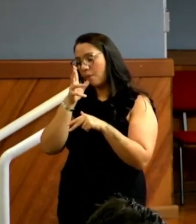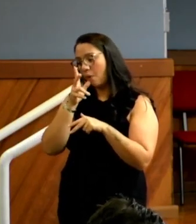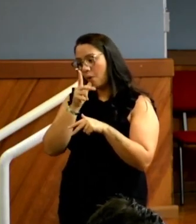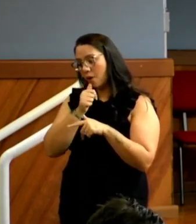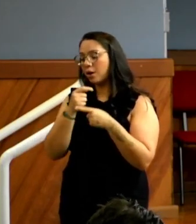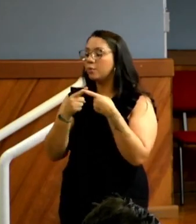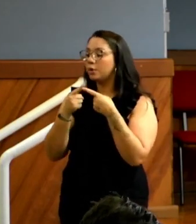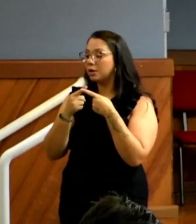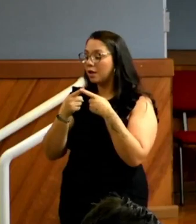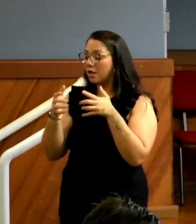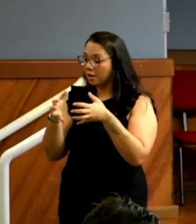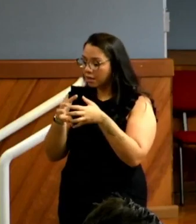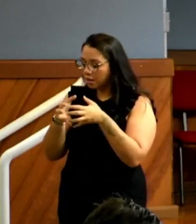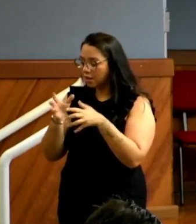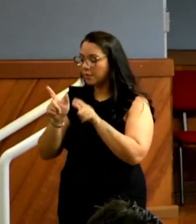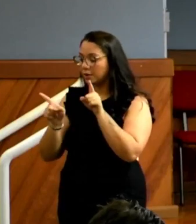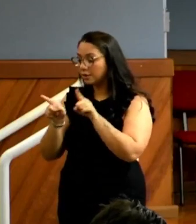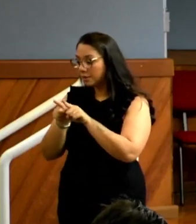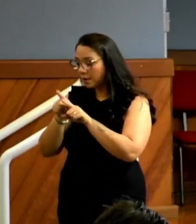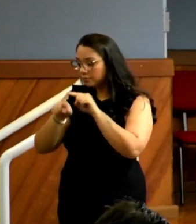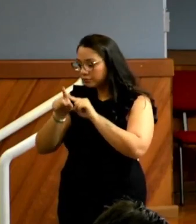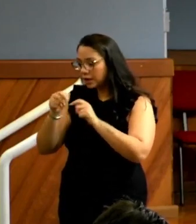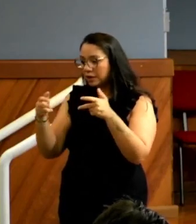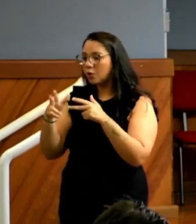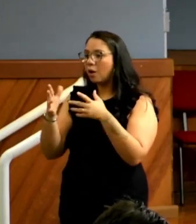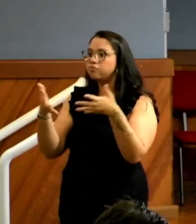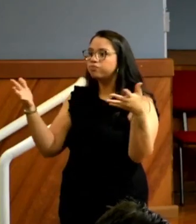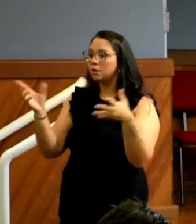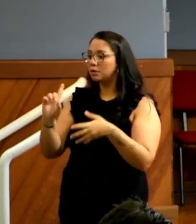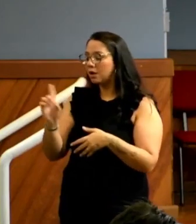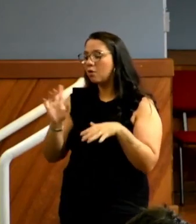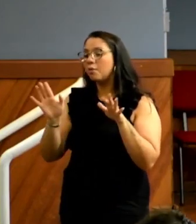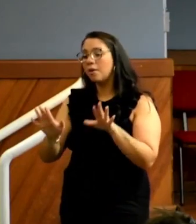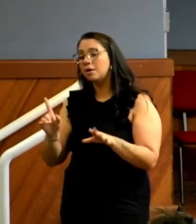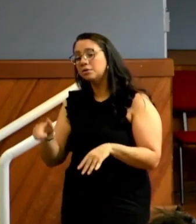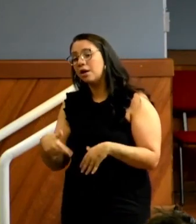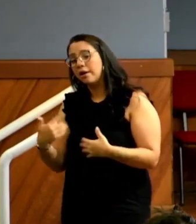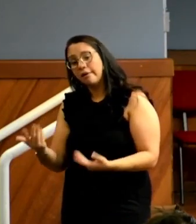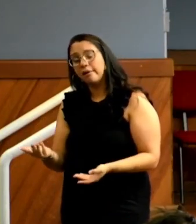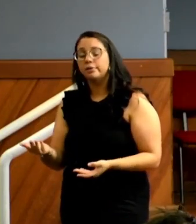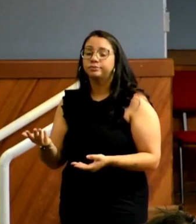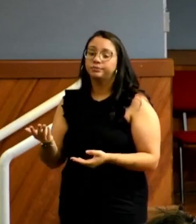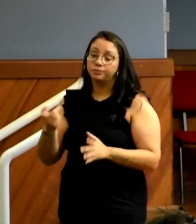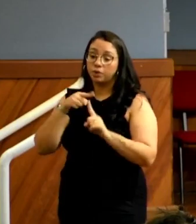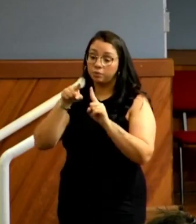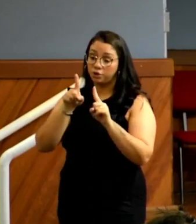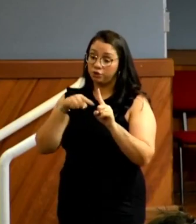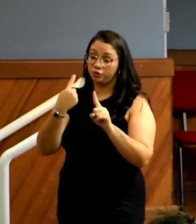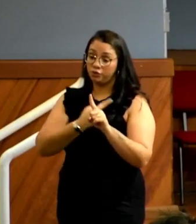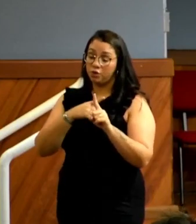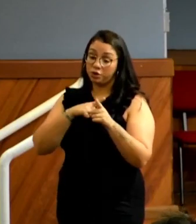nossa equipe e os nossos equipamentos não são também tão volumosos, né? Mas é uma, vamos dizer assim, é um pressuposto nosso de